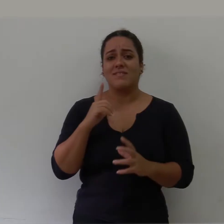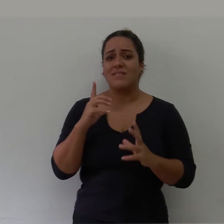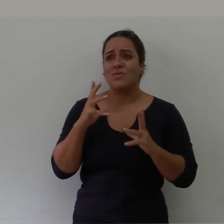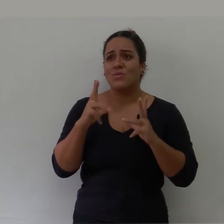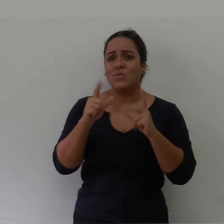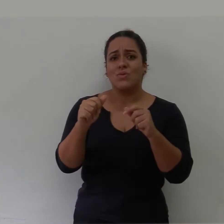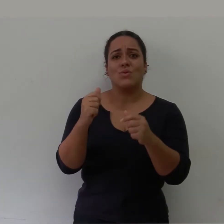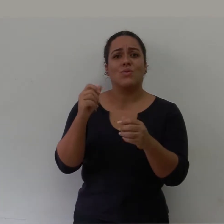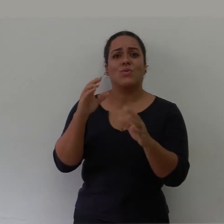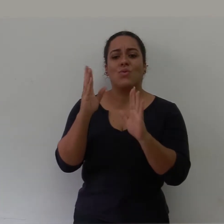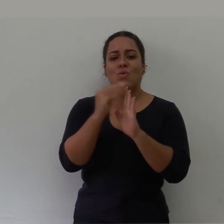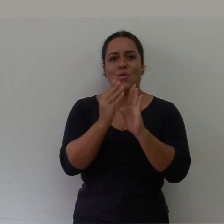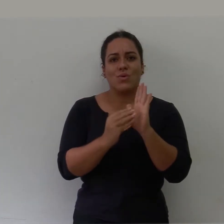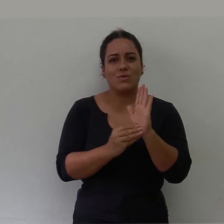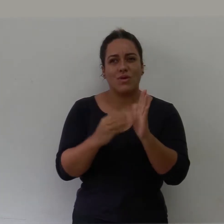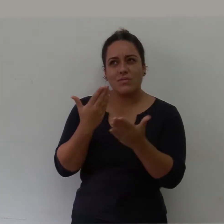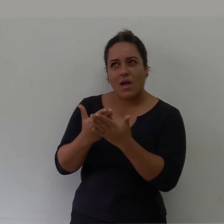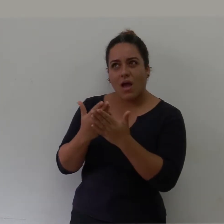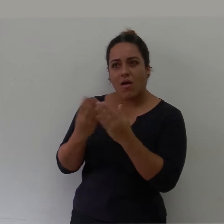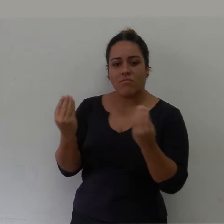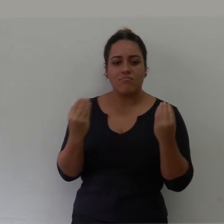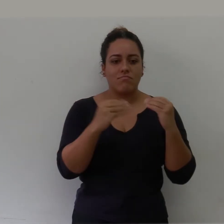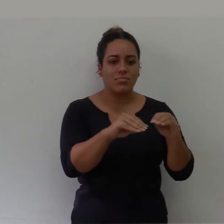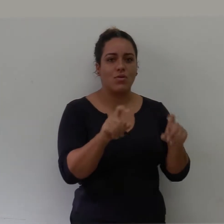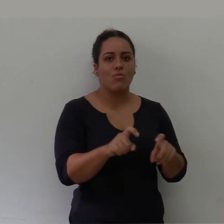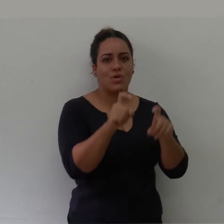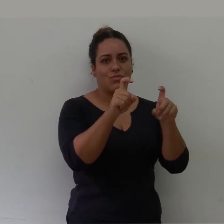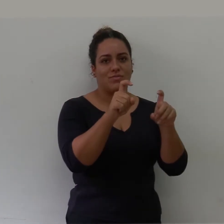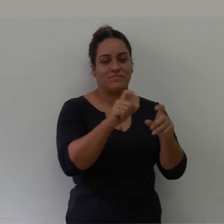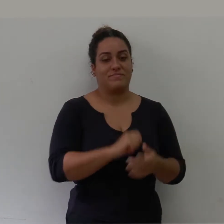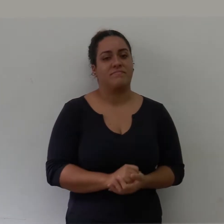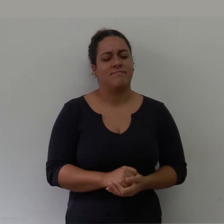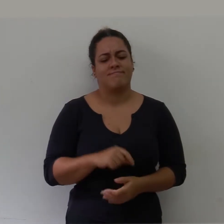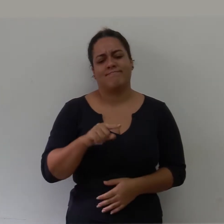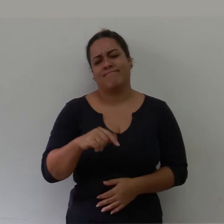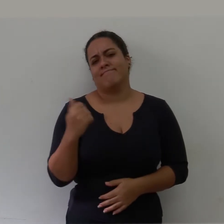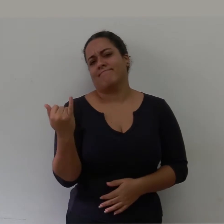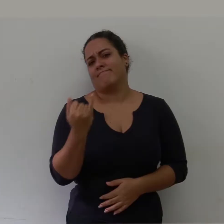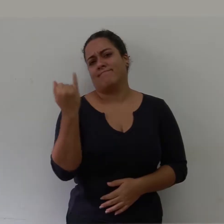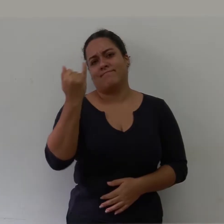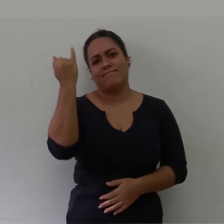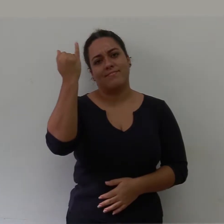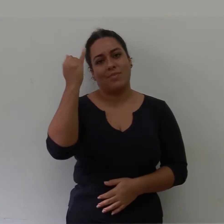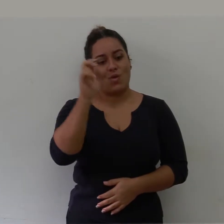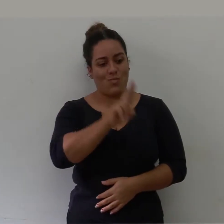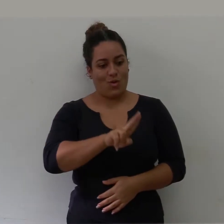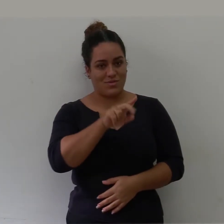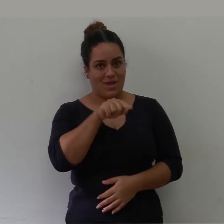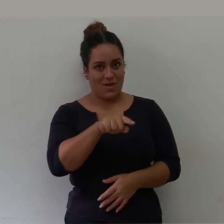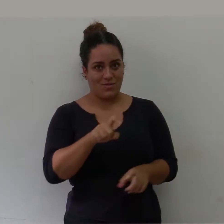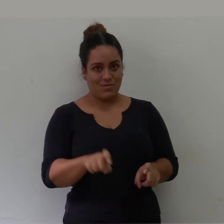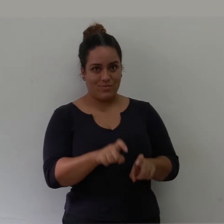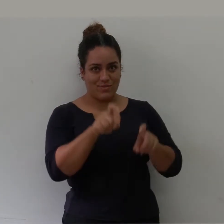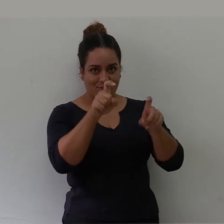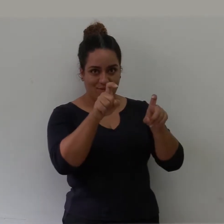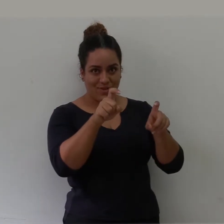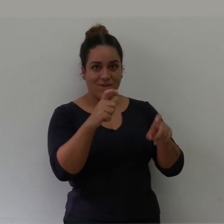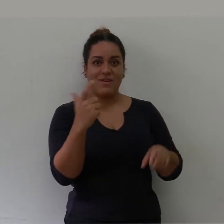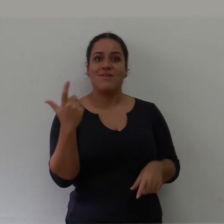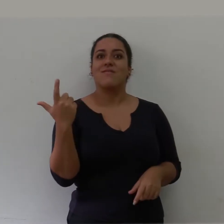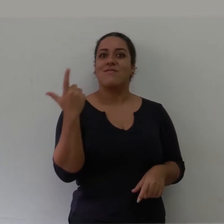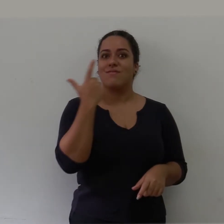das aulas no computador. É muito importante, né? Porque é através dele que se dá